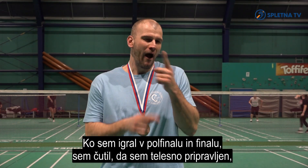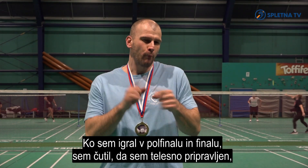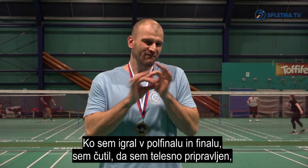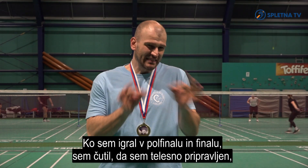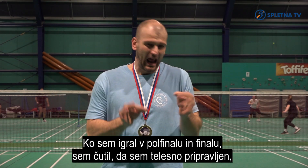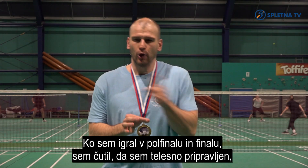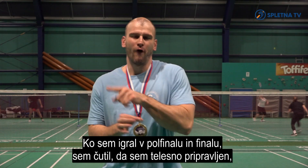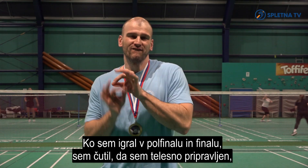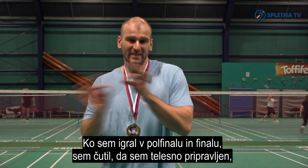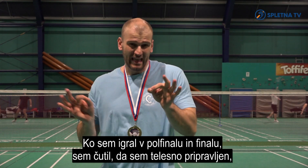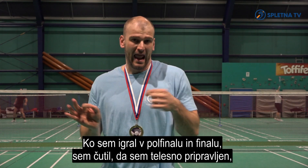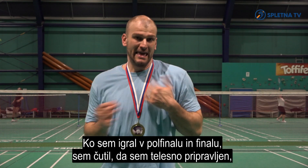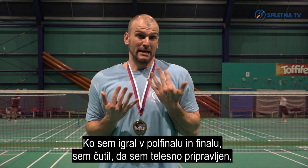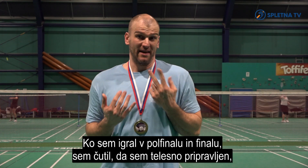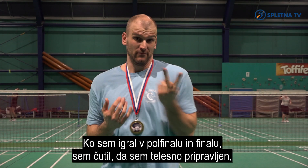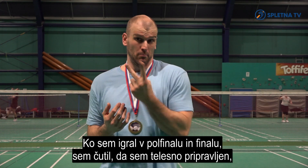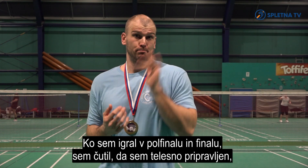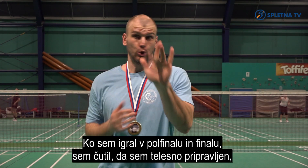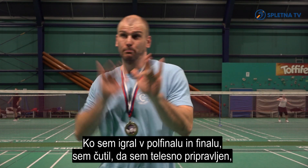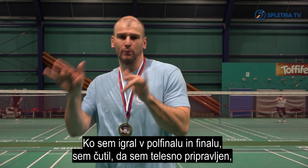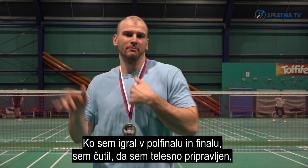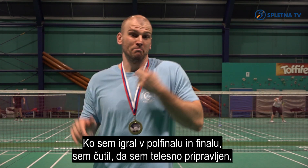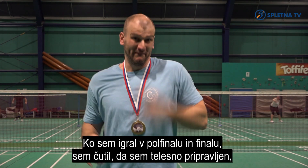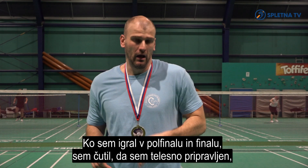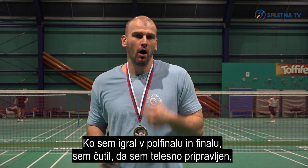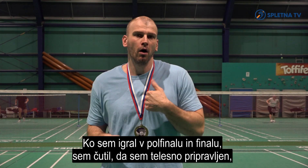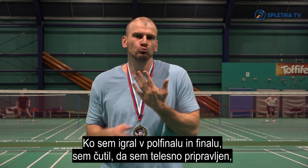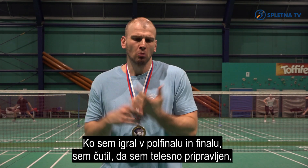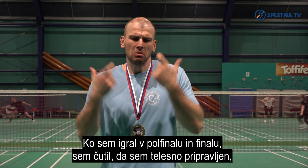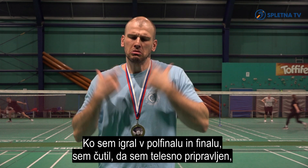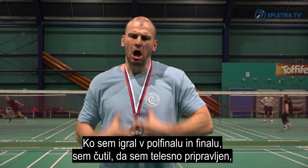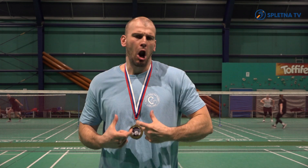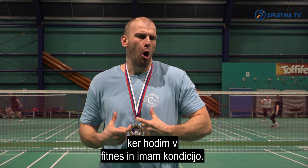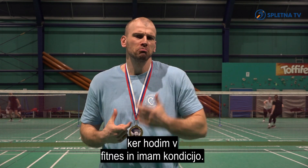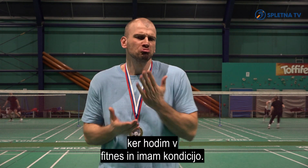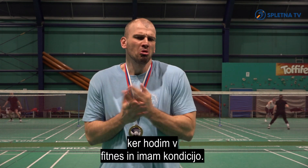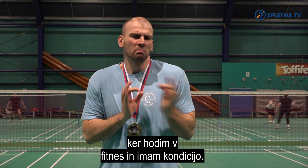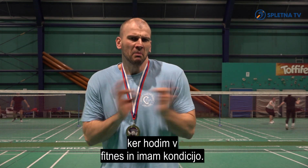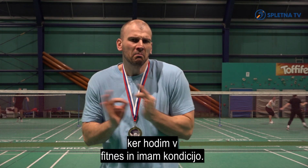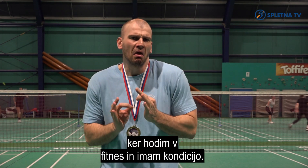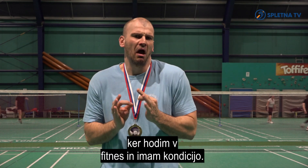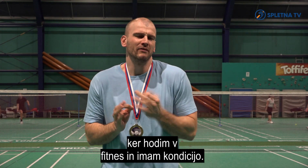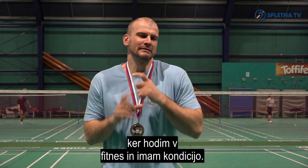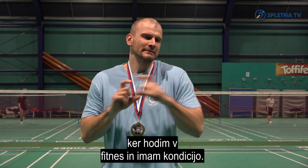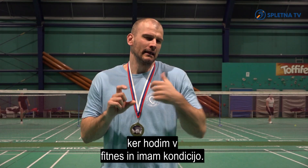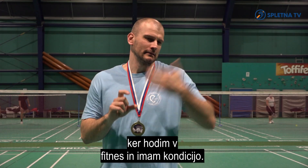Ko sem igral v polfinalu in finalu, sem čutil, da sem telesno pripravljen, ker hodim v fitnes in imam kondicijo.